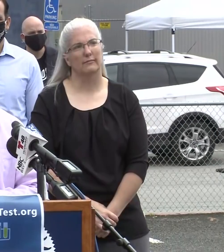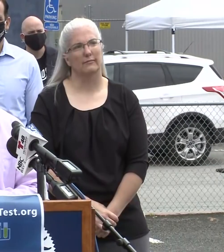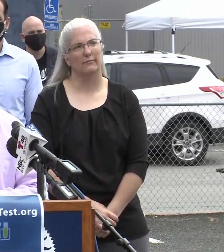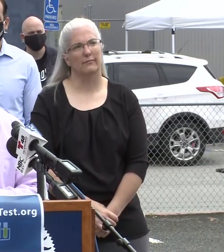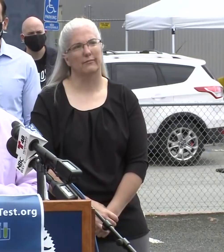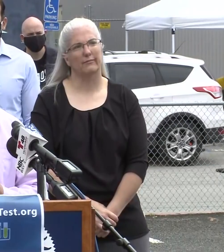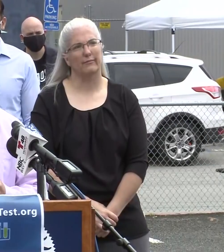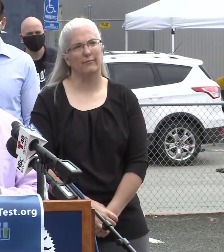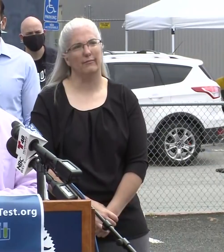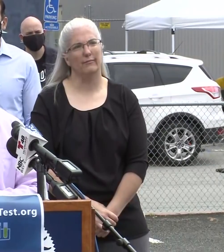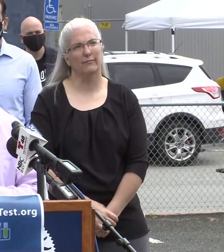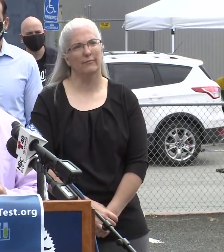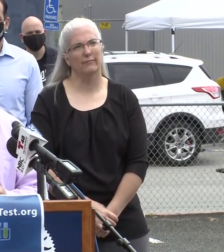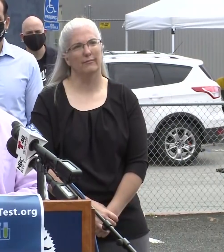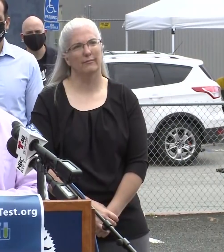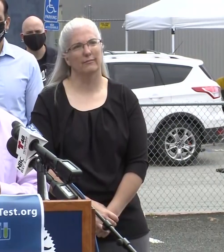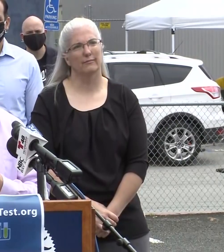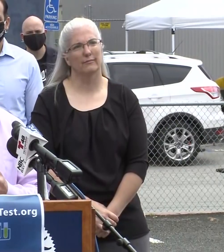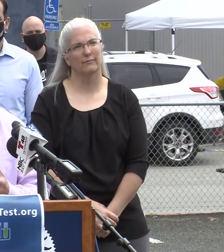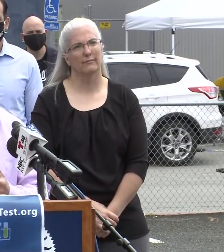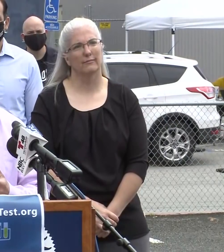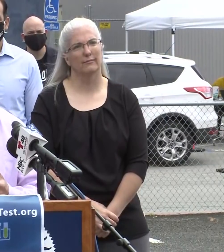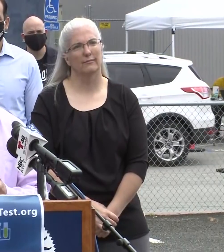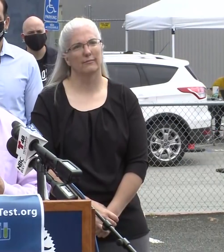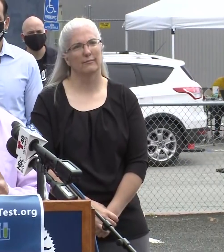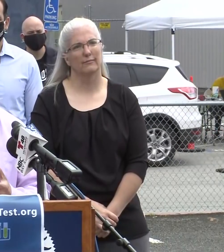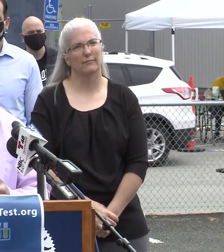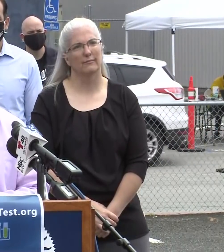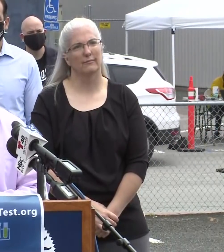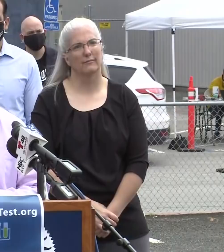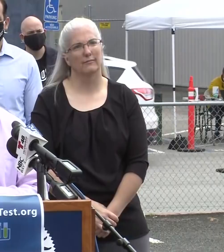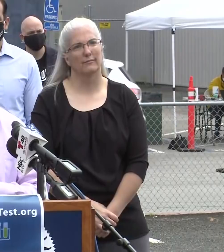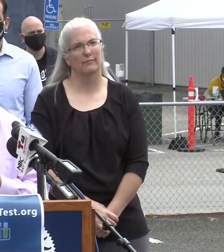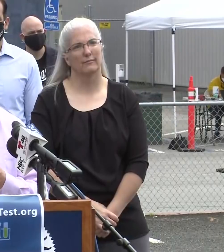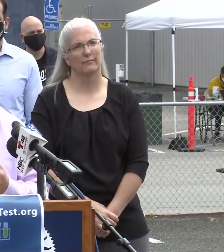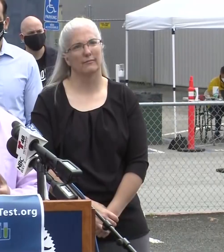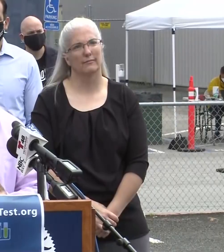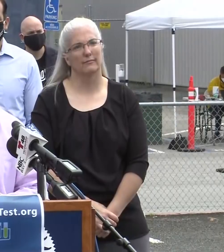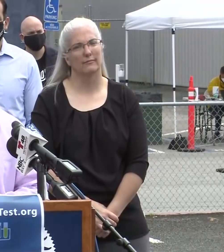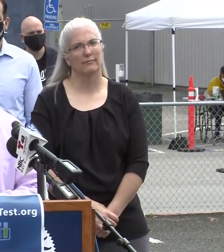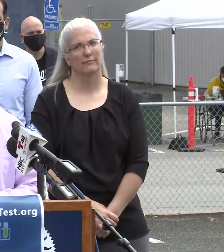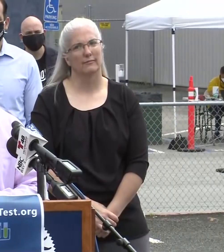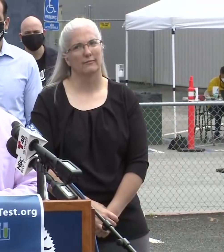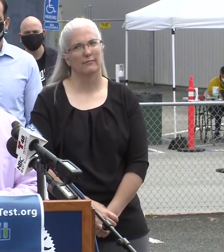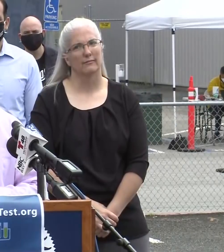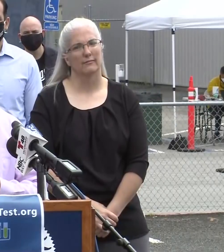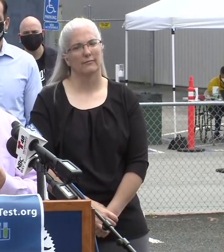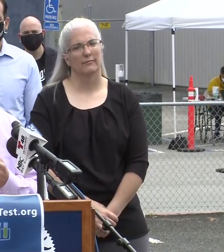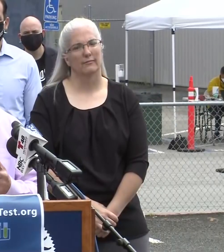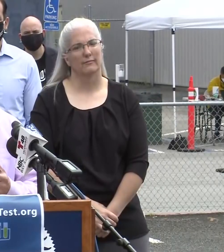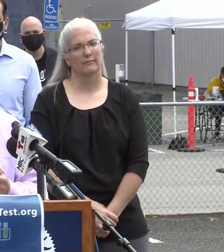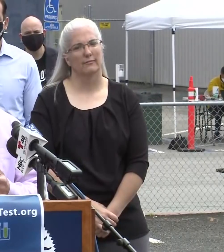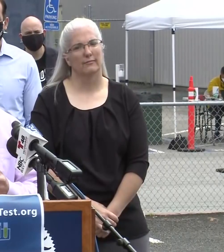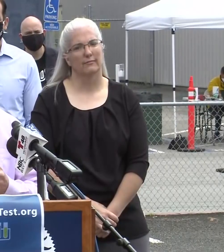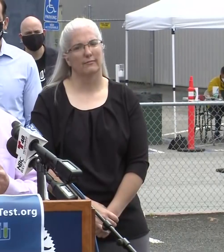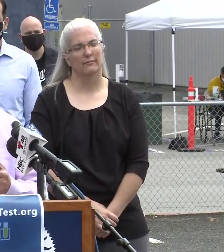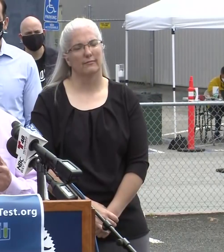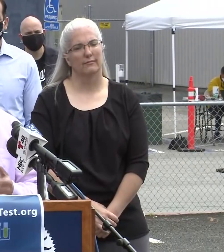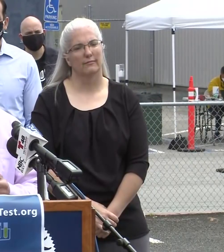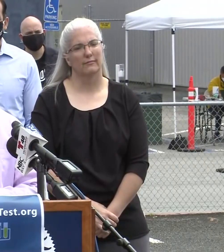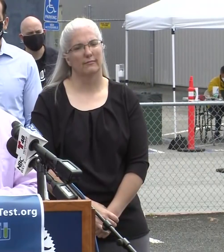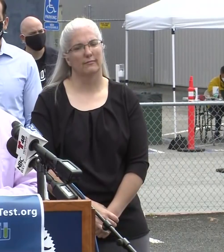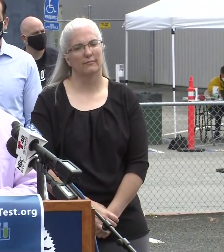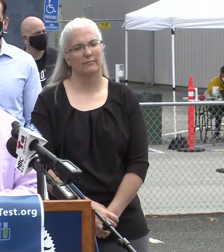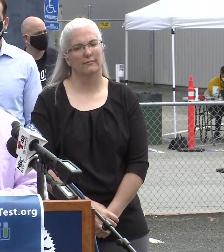mạng xin xét nghiệm miễn phí. Quý vị không cần có bảo hiểm, không cần đóng một đồng nào cả. Quý vị chỉ cần trên tối